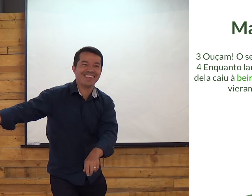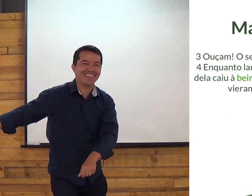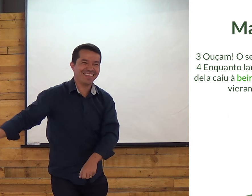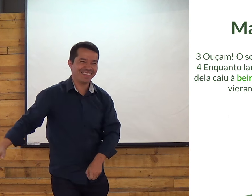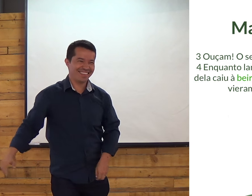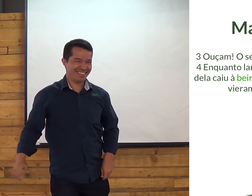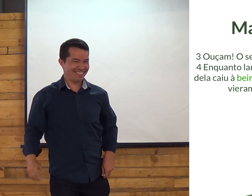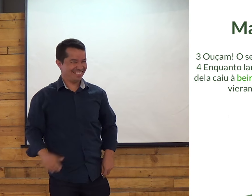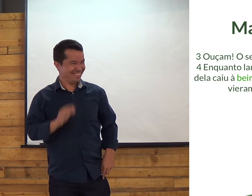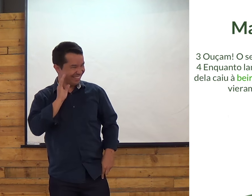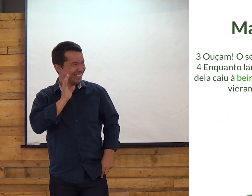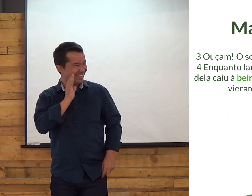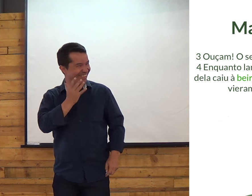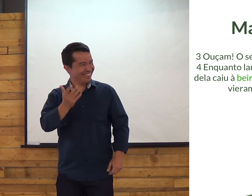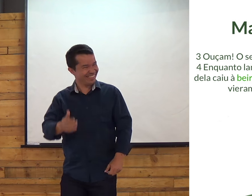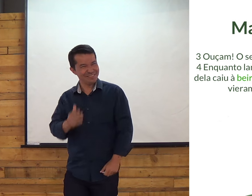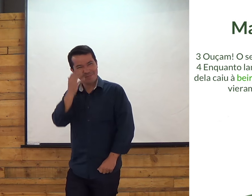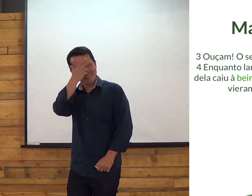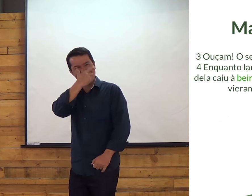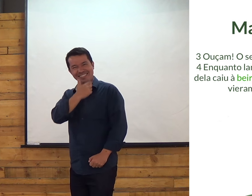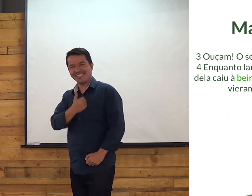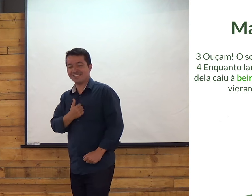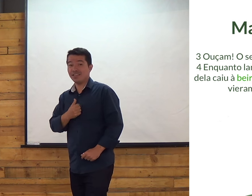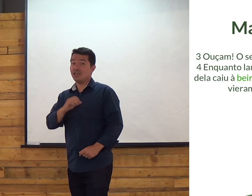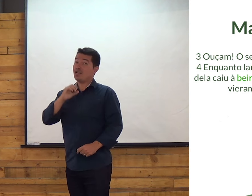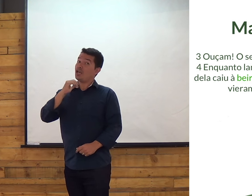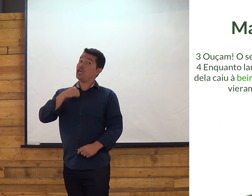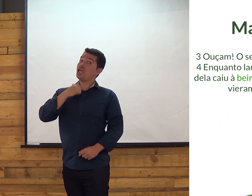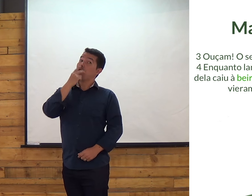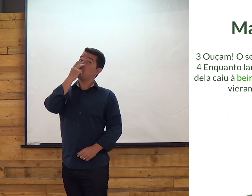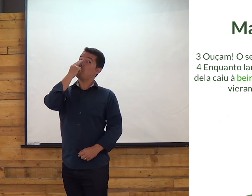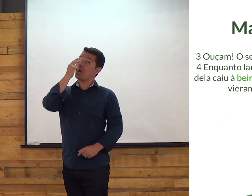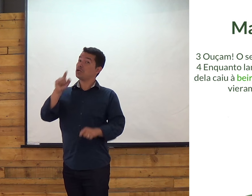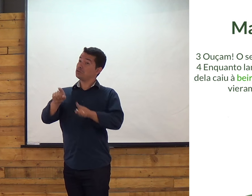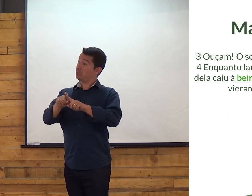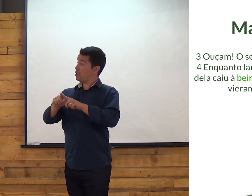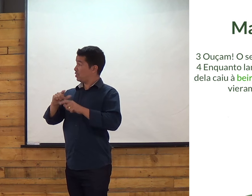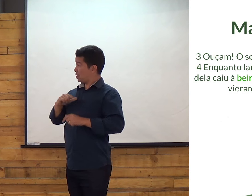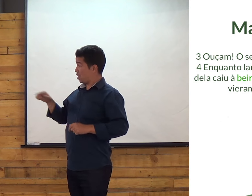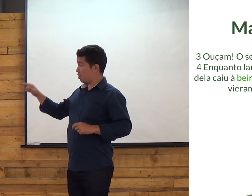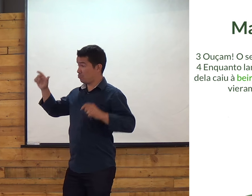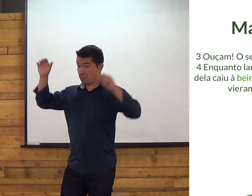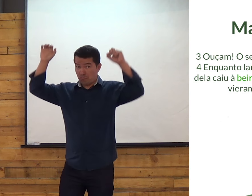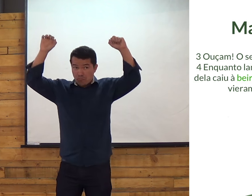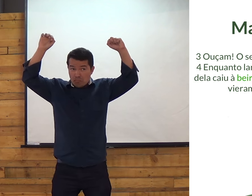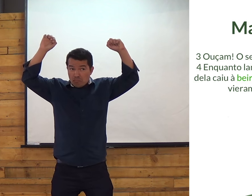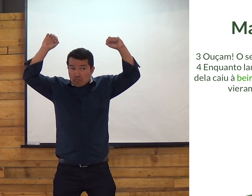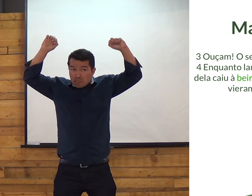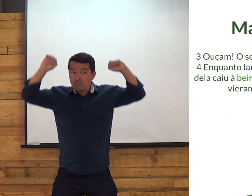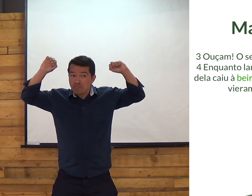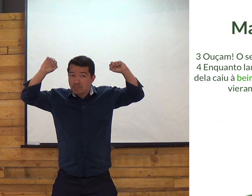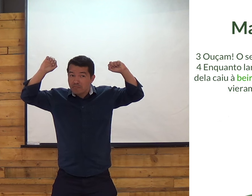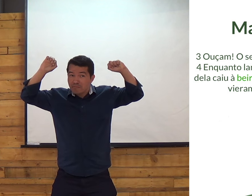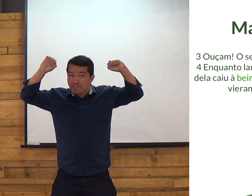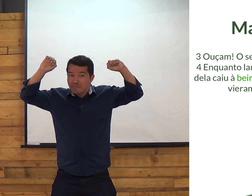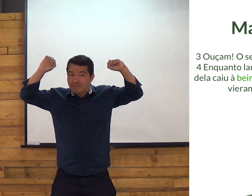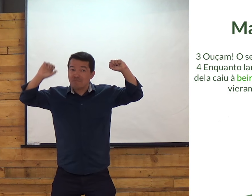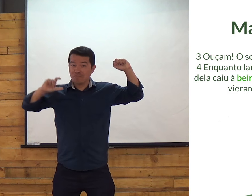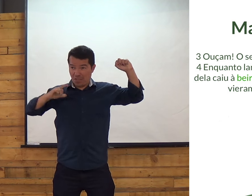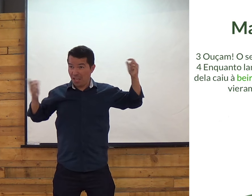encontram o solo. Não é legal? Bonito isso, né? Eu acho que também ele usa